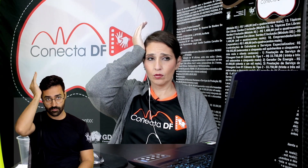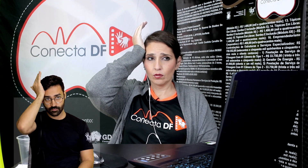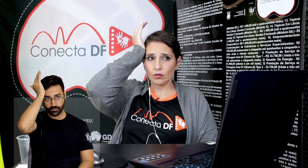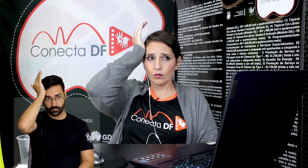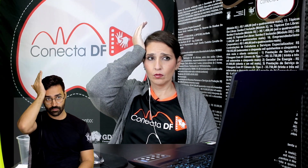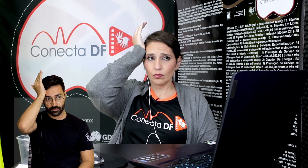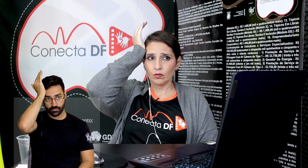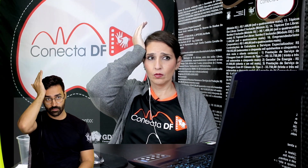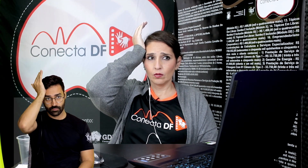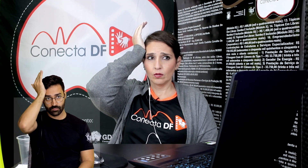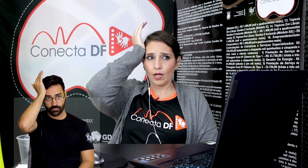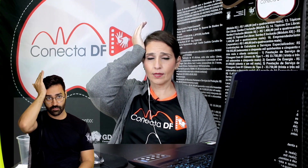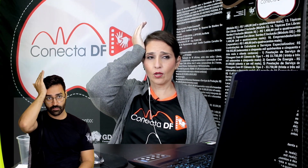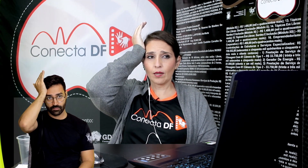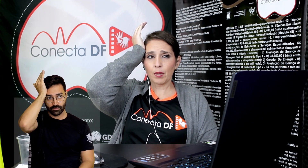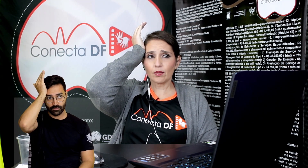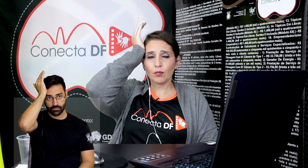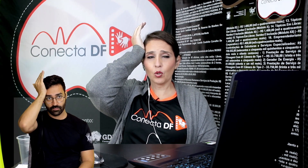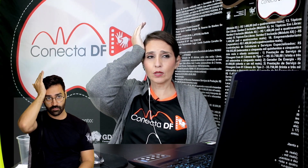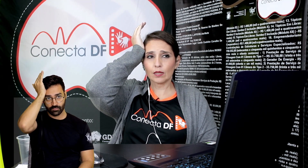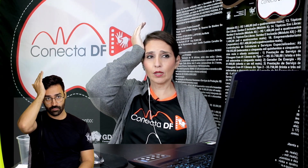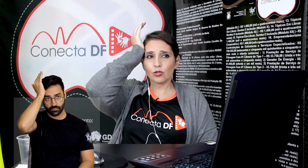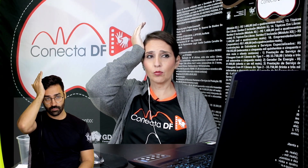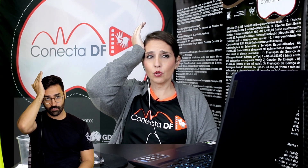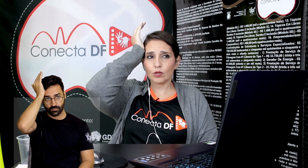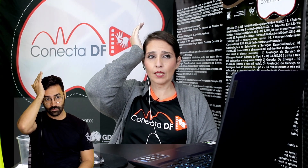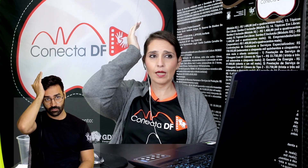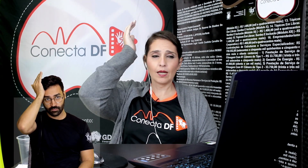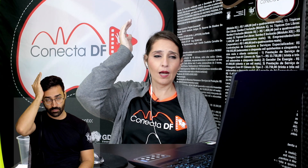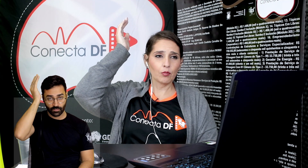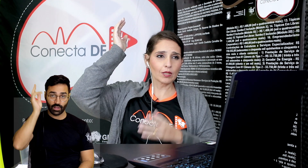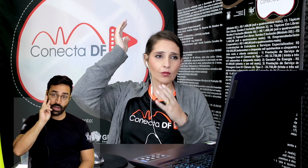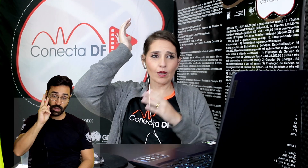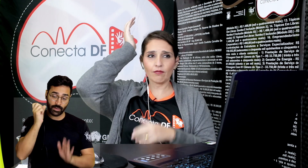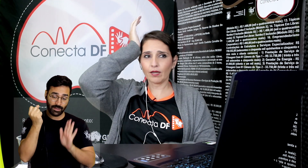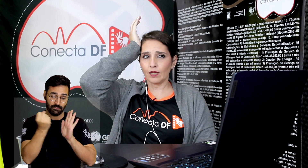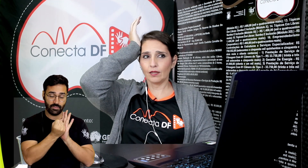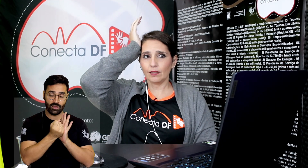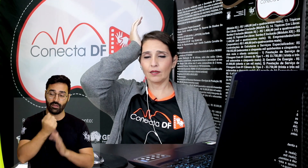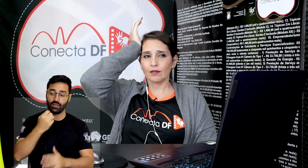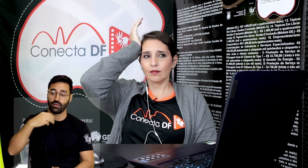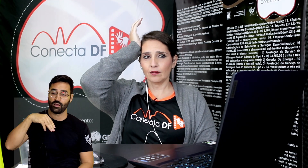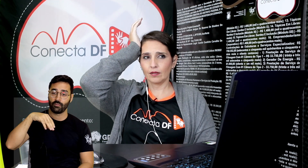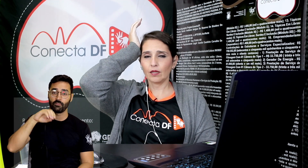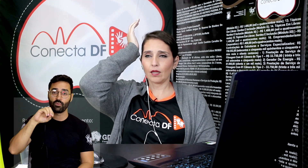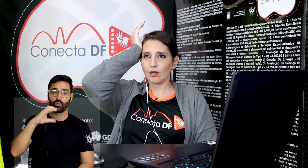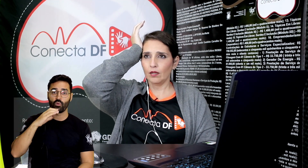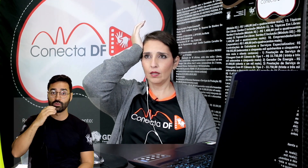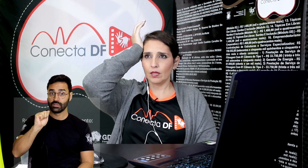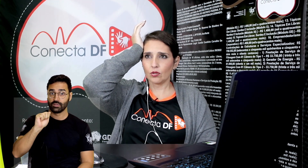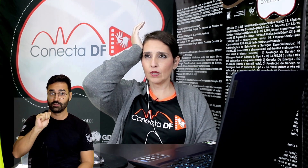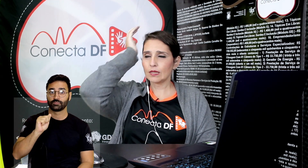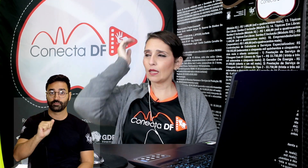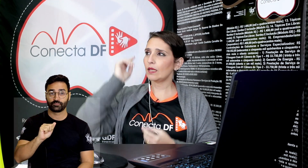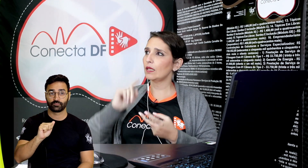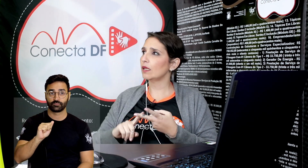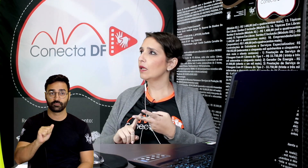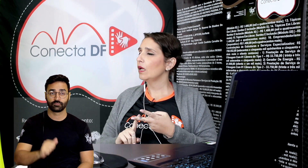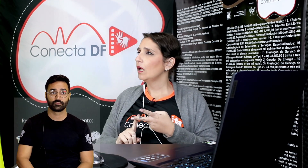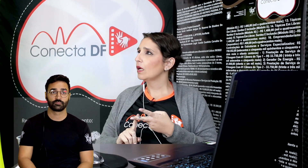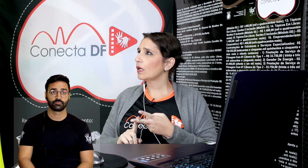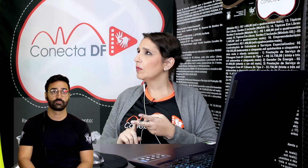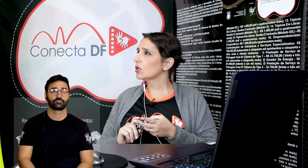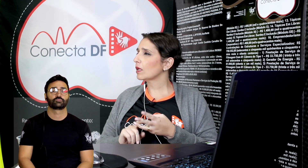ó. É só lembrar da moça, do leite moça, né? A moça não leva aquele... A mãozinha. Leite condensado é